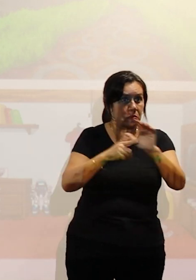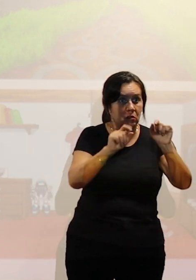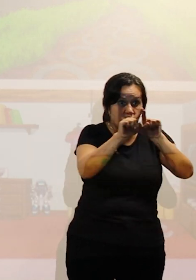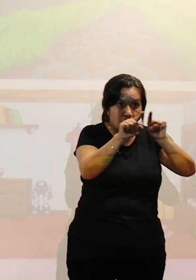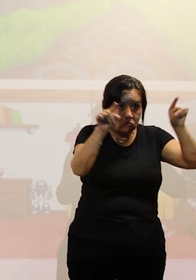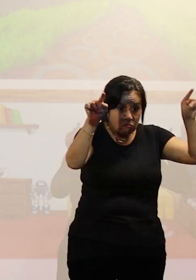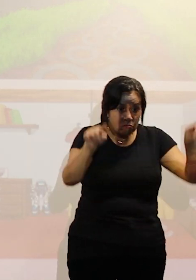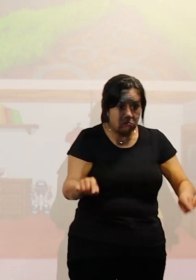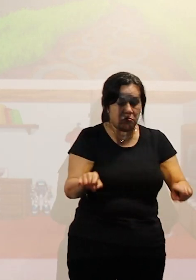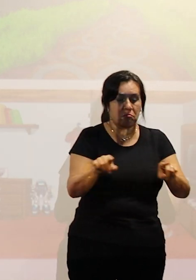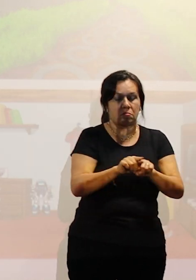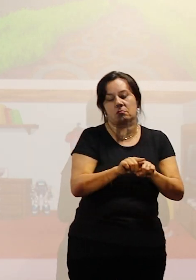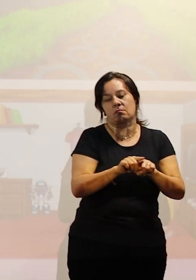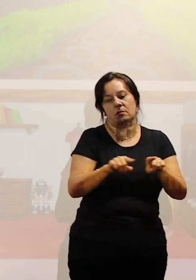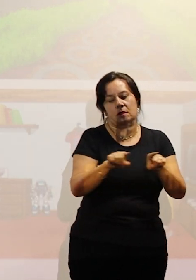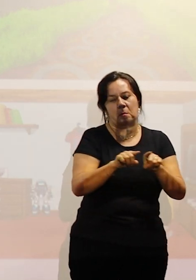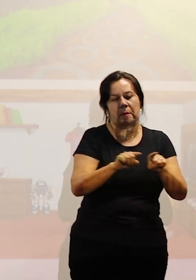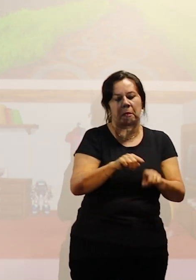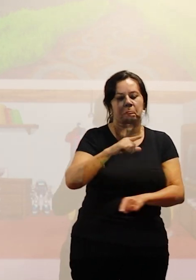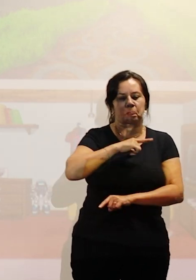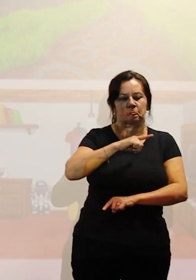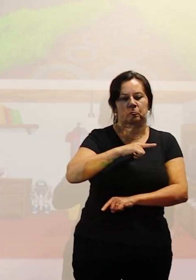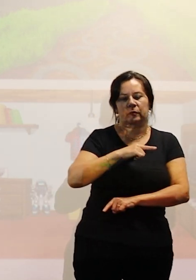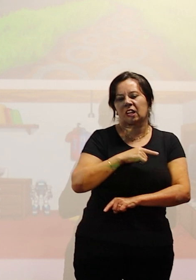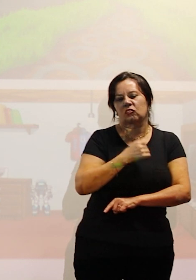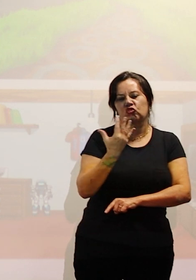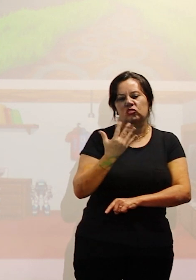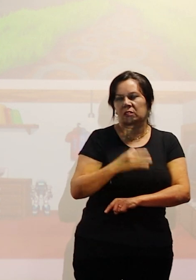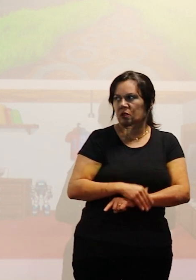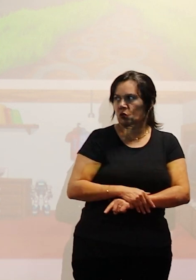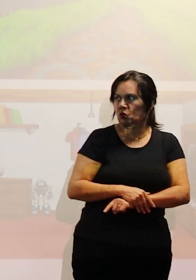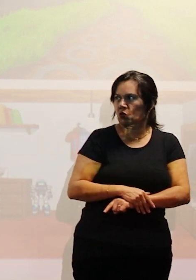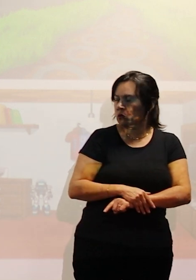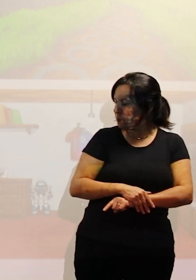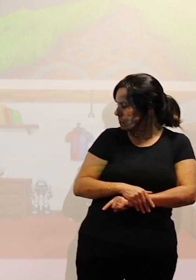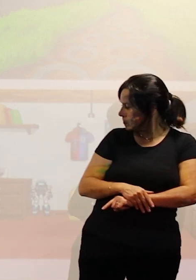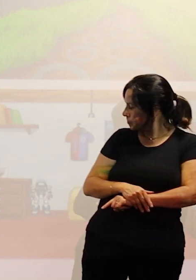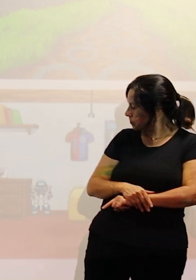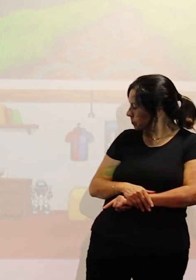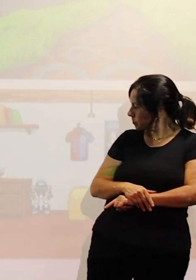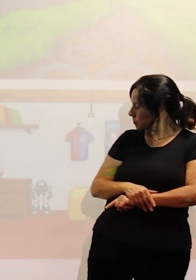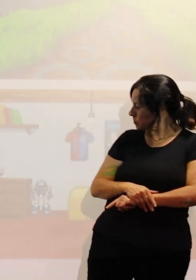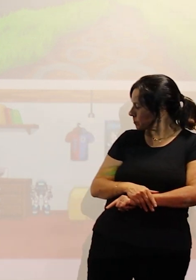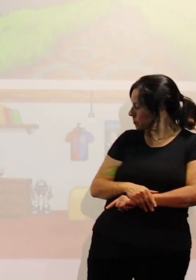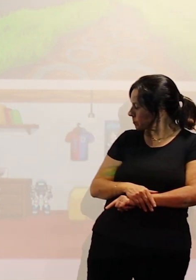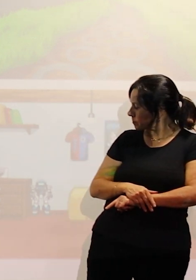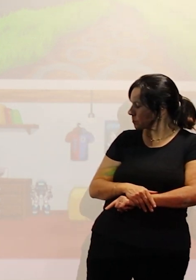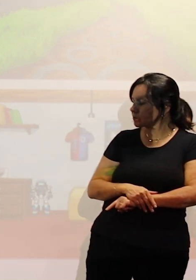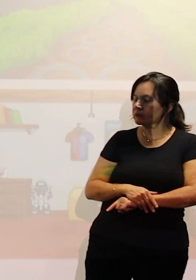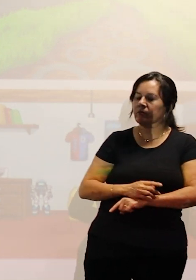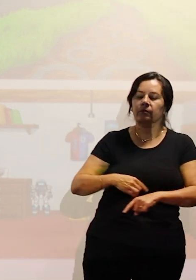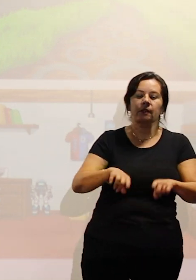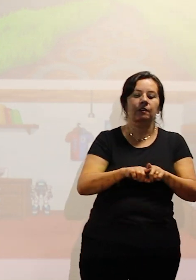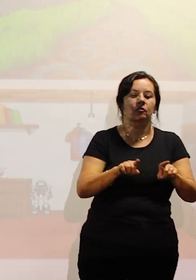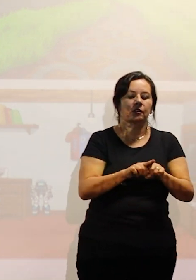Super Nintendo. E tinha, agora, acho que era o Gênios também, e tinha um robozinho ali, que também era